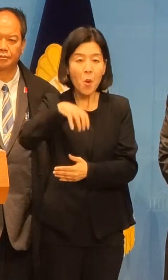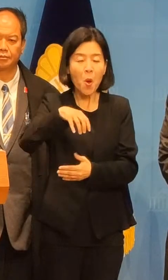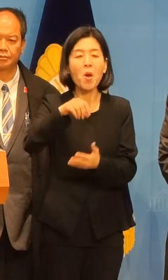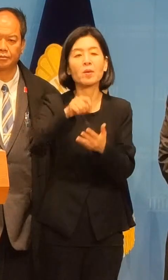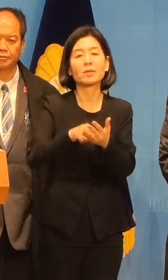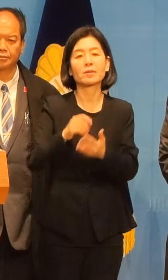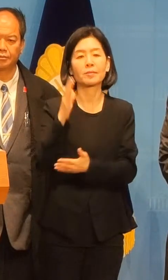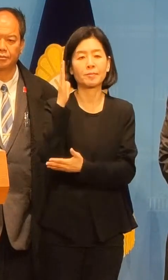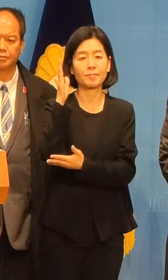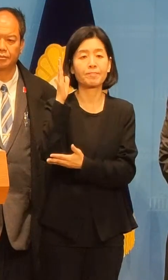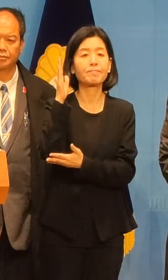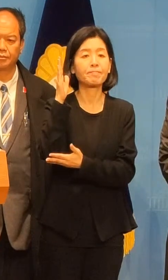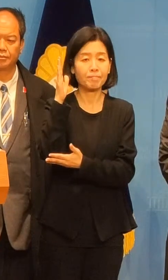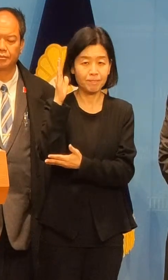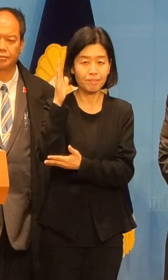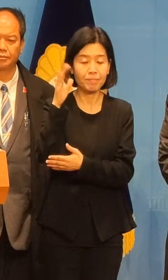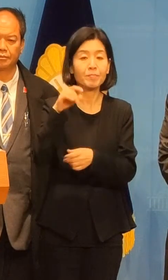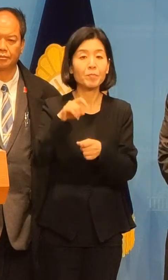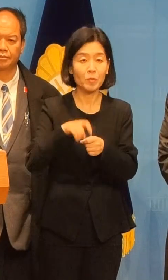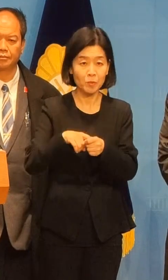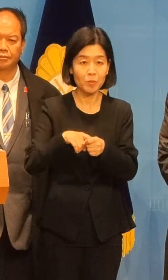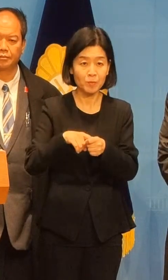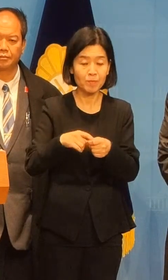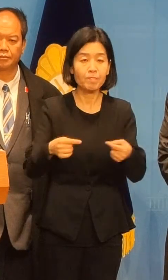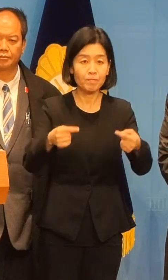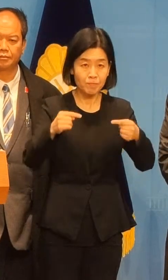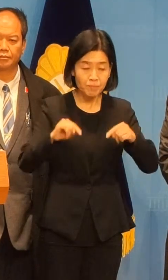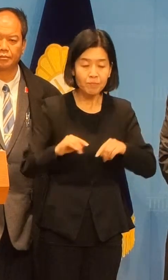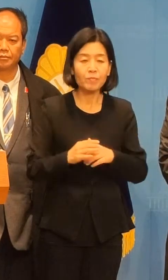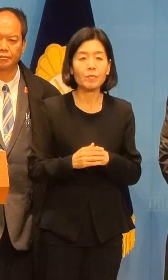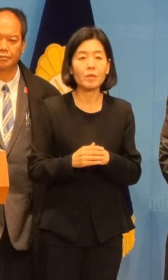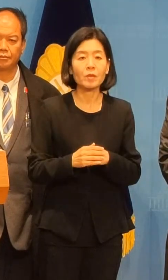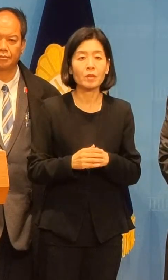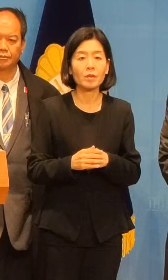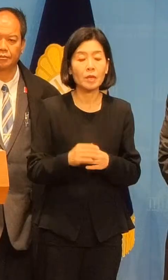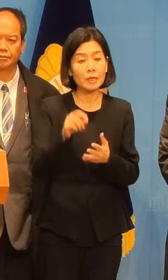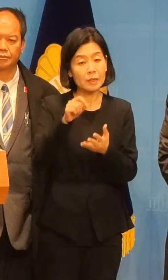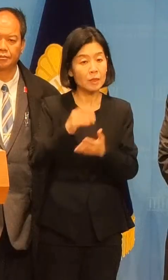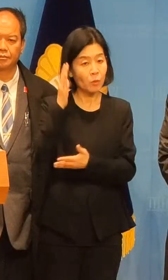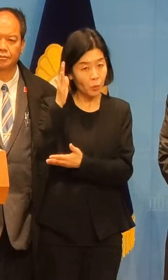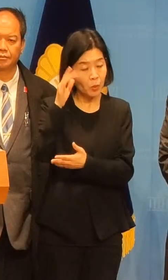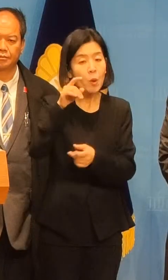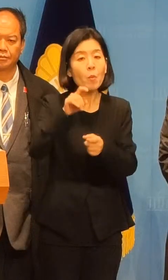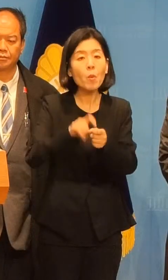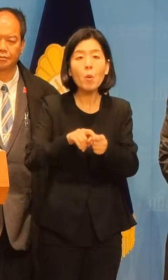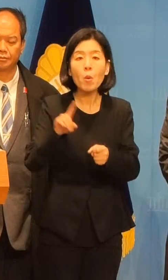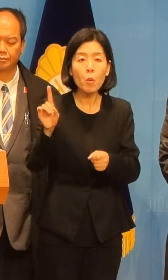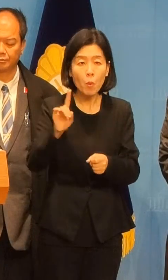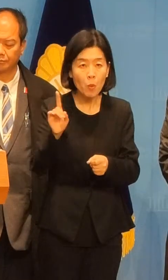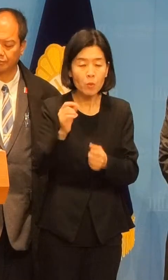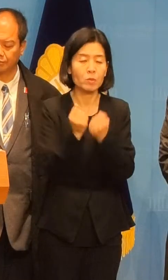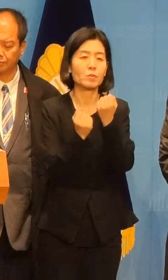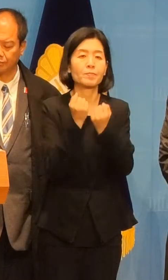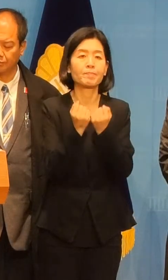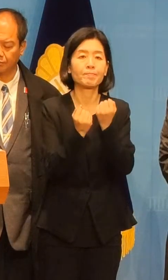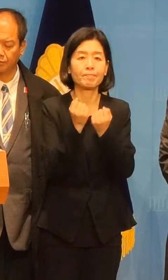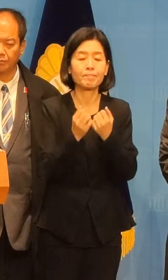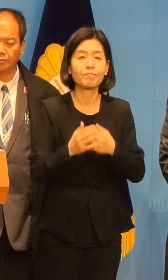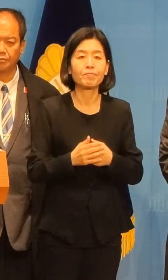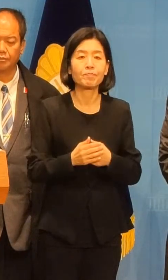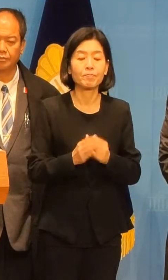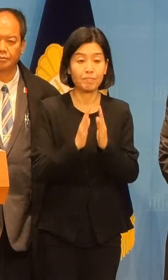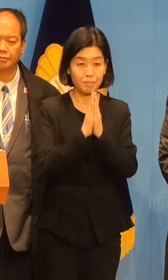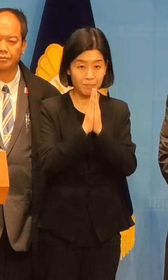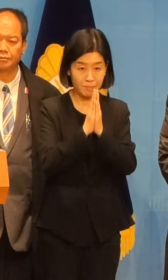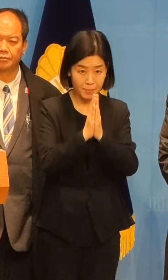자리에 서게 됐던 말씀을 드리겠습니다. 이 기자회견의 취지에 대해서 간단히 말씀을 드리겠습니다. 미얀마는